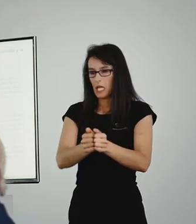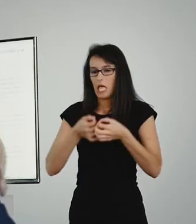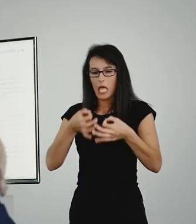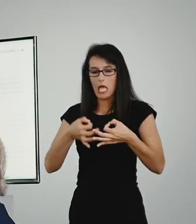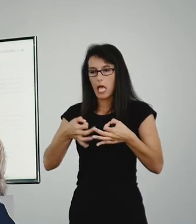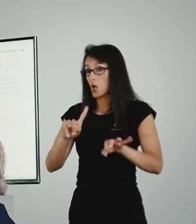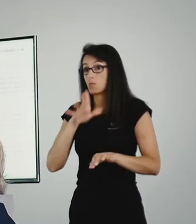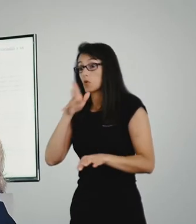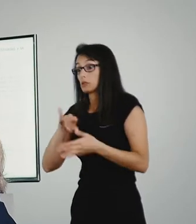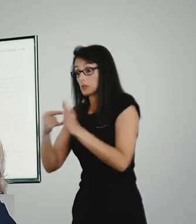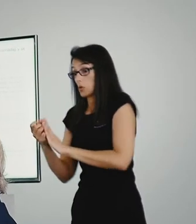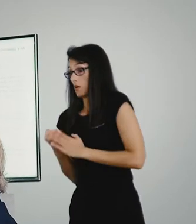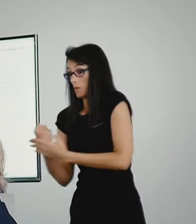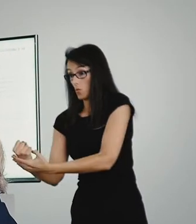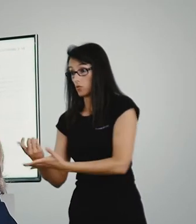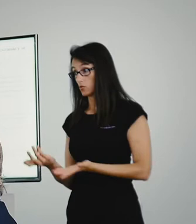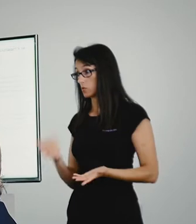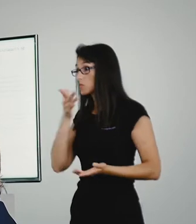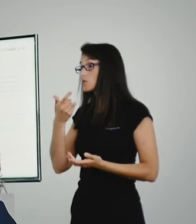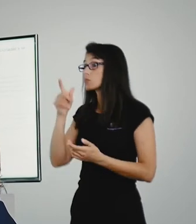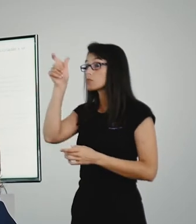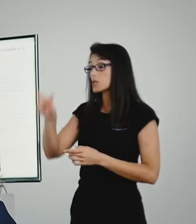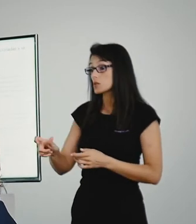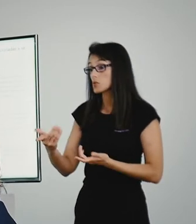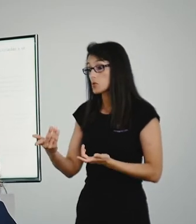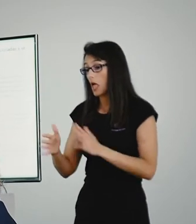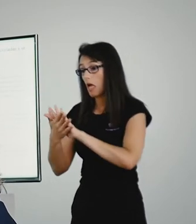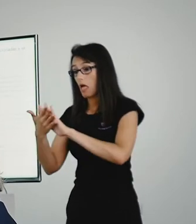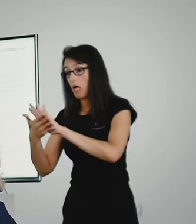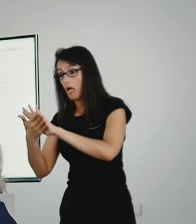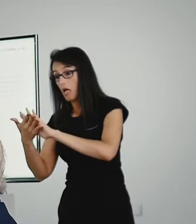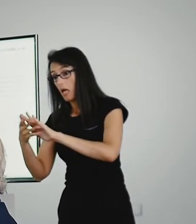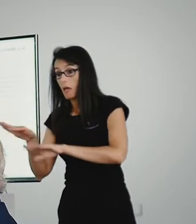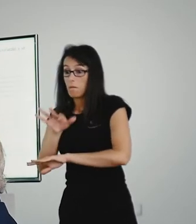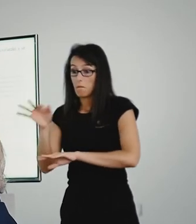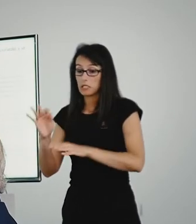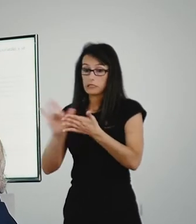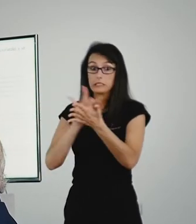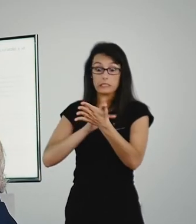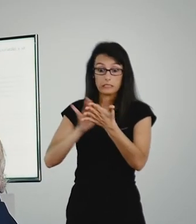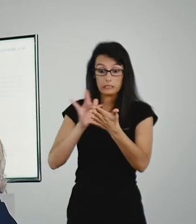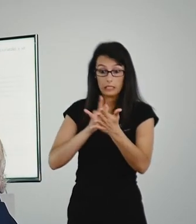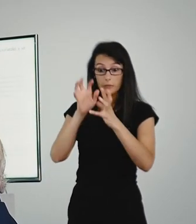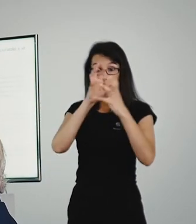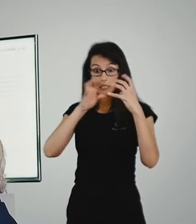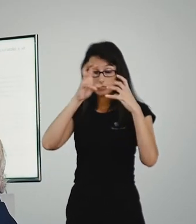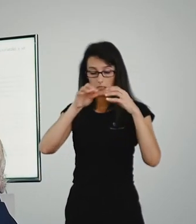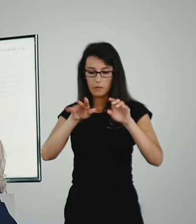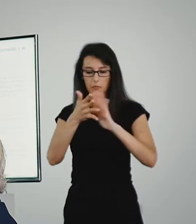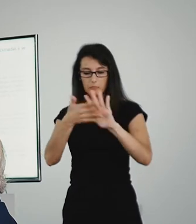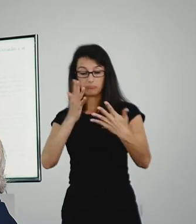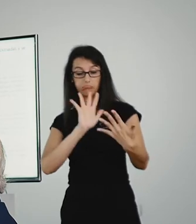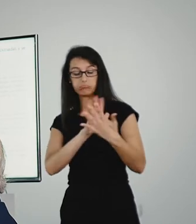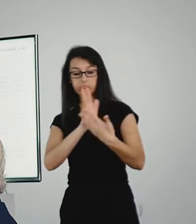tecnología que lo apoya, puede haber un plantel de gente que signe, que haga lengua de signos, y puede haber tablets y puede haber Skype, y yo persona